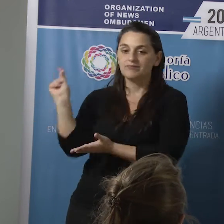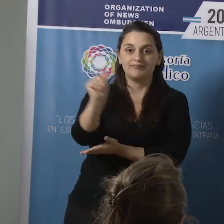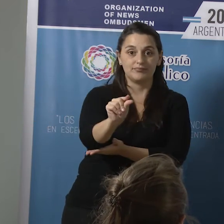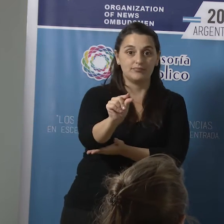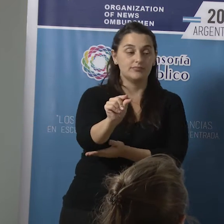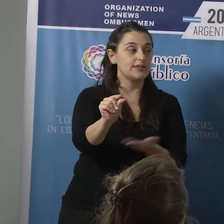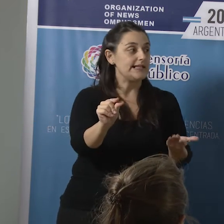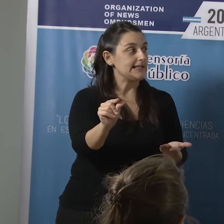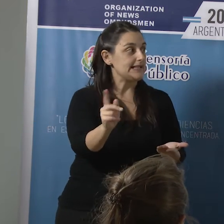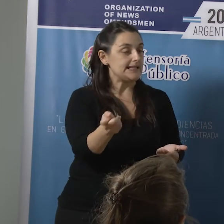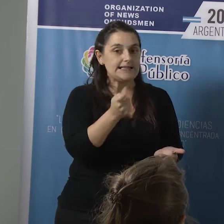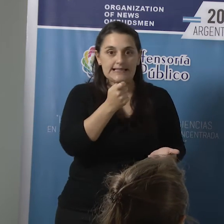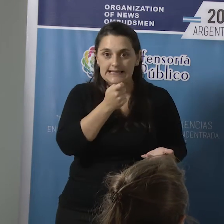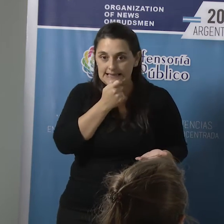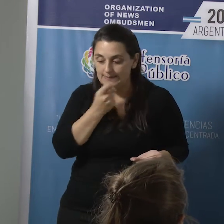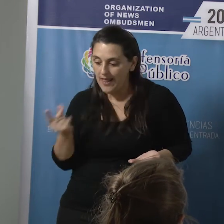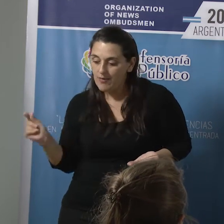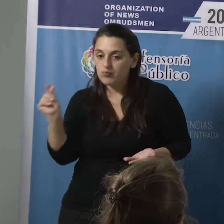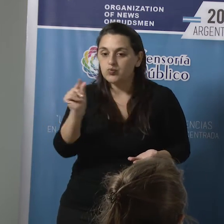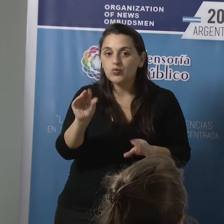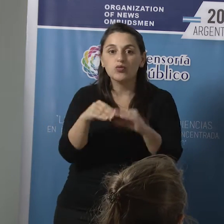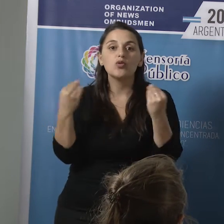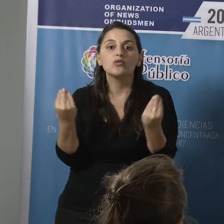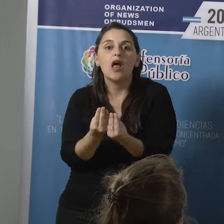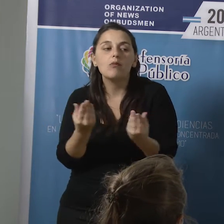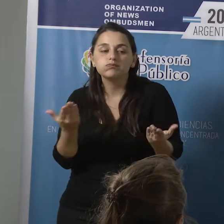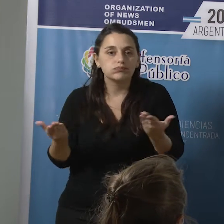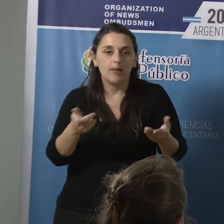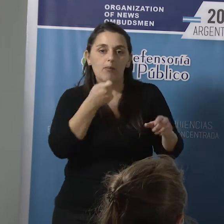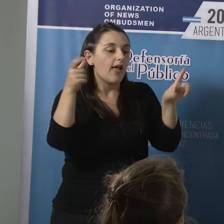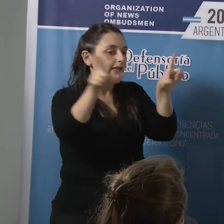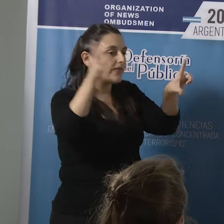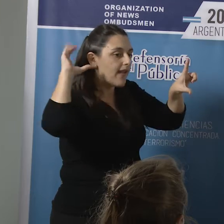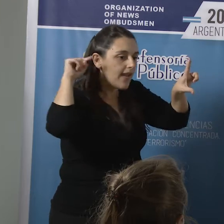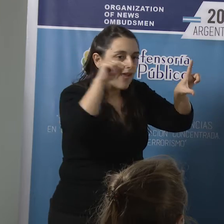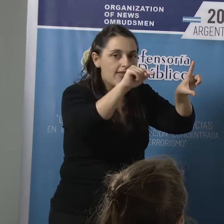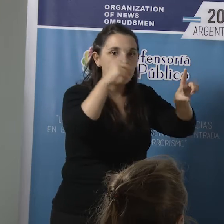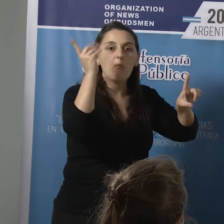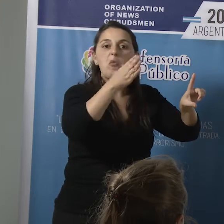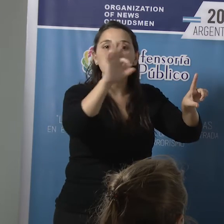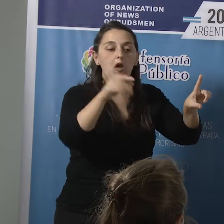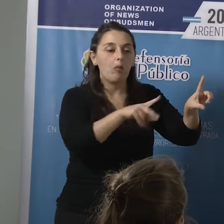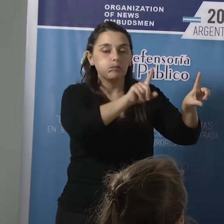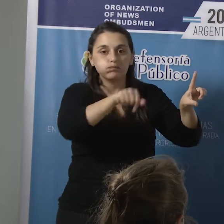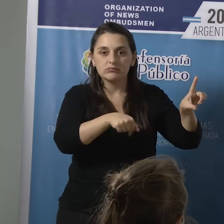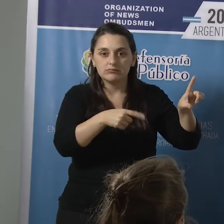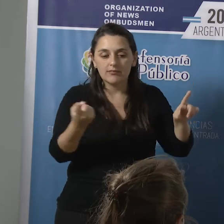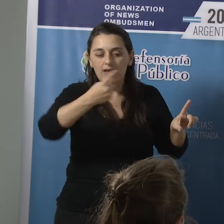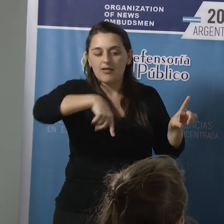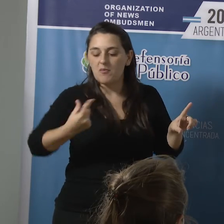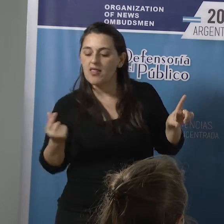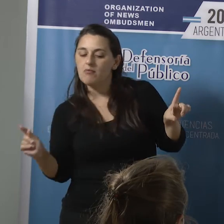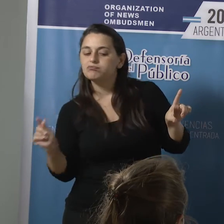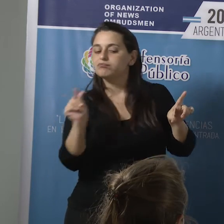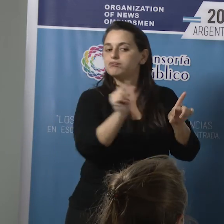el resultado de esto es que los canales, como no se establece el porcentaje, los canales pueden utilizar también